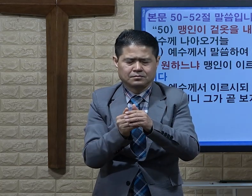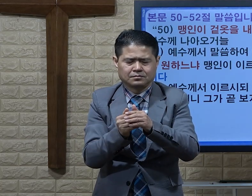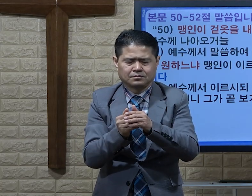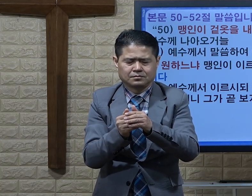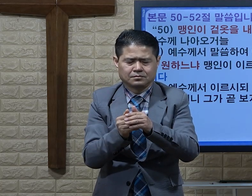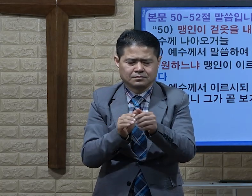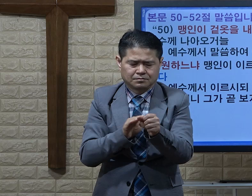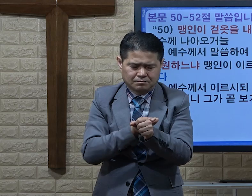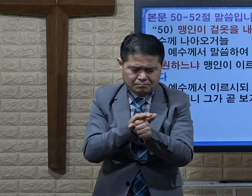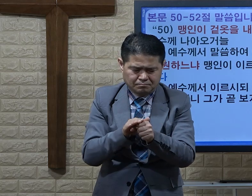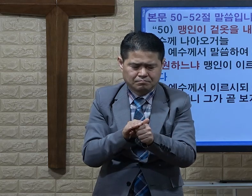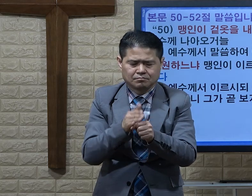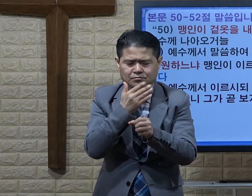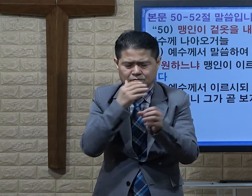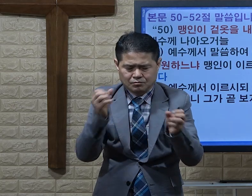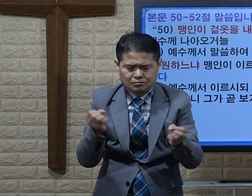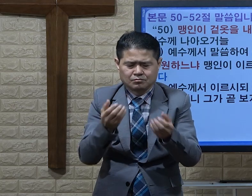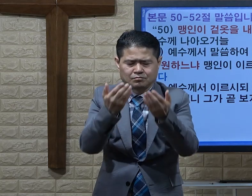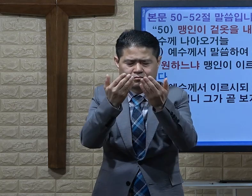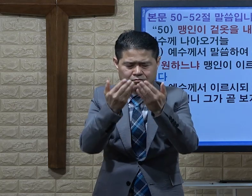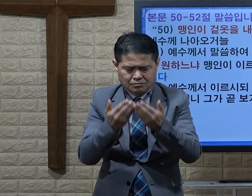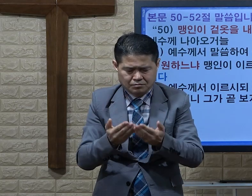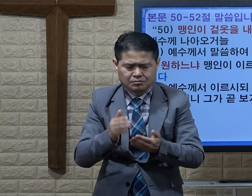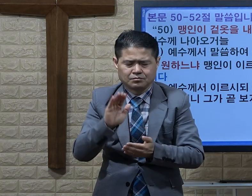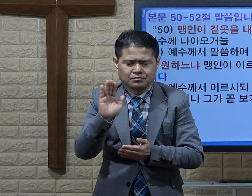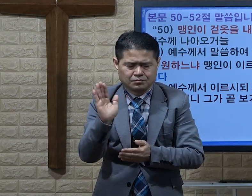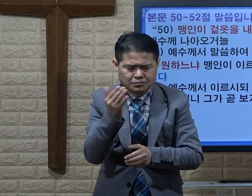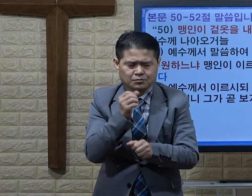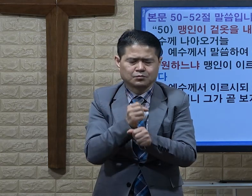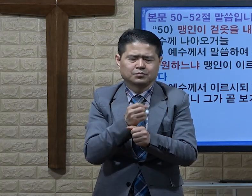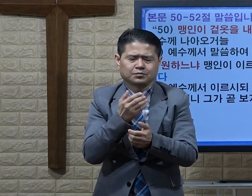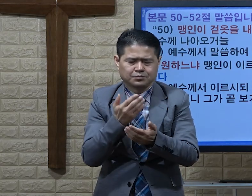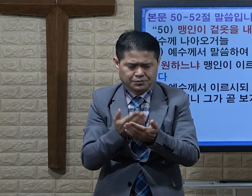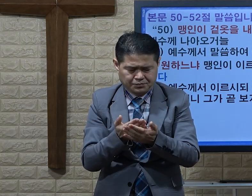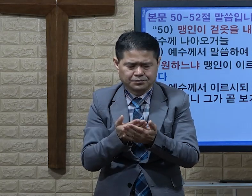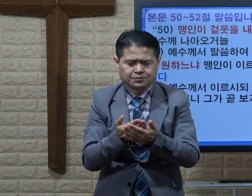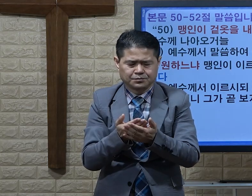좋은 소식을 듣고 살 수 있도록 도와주옵소서.